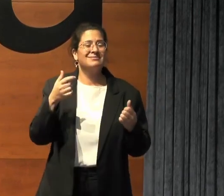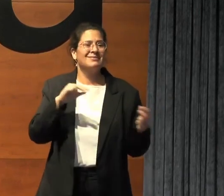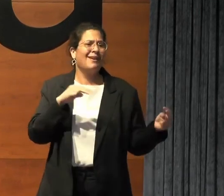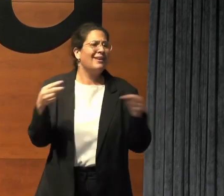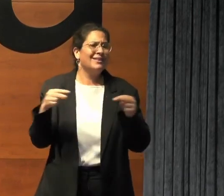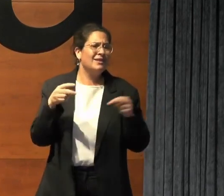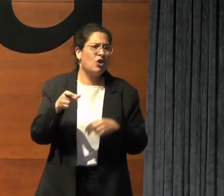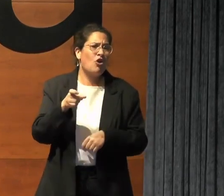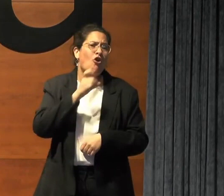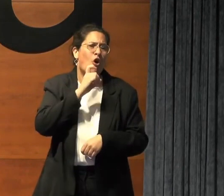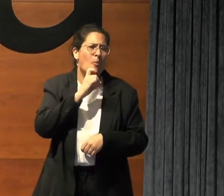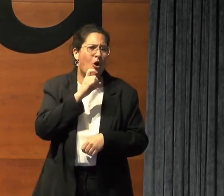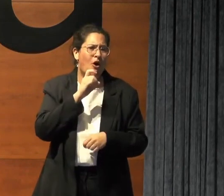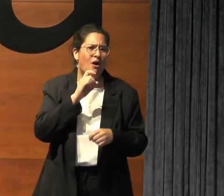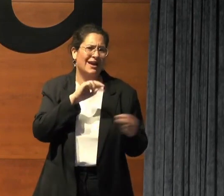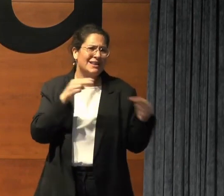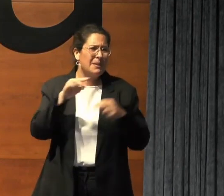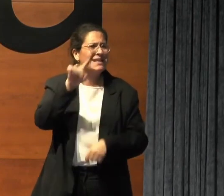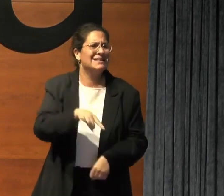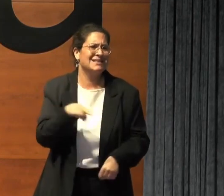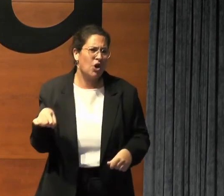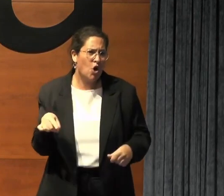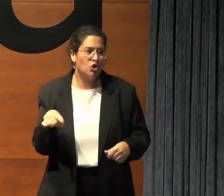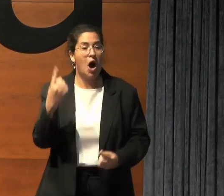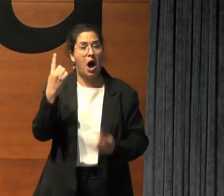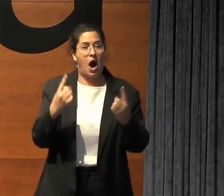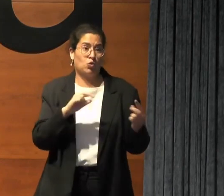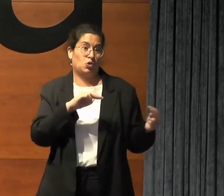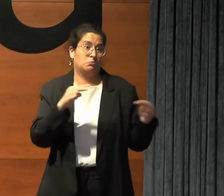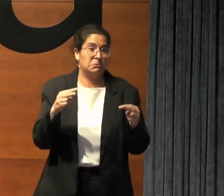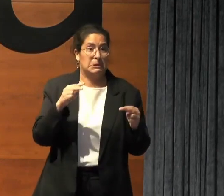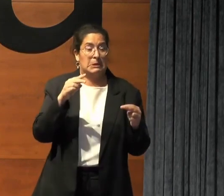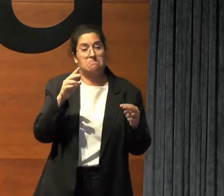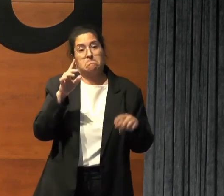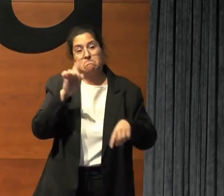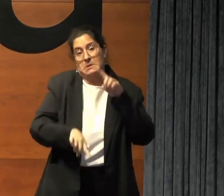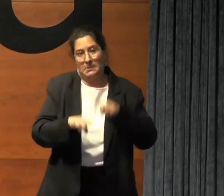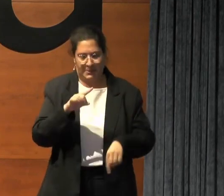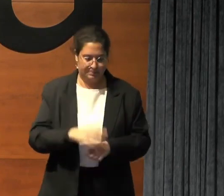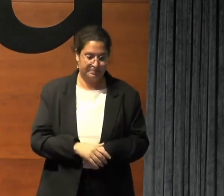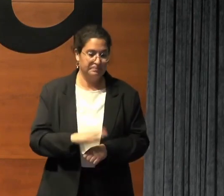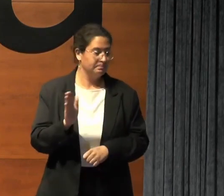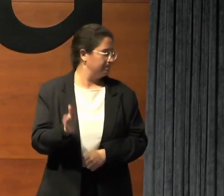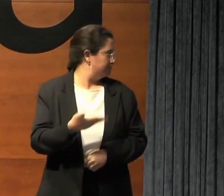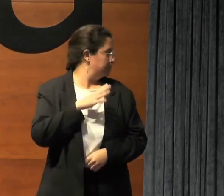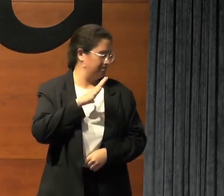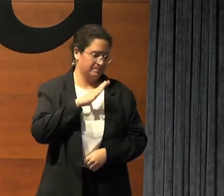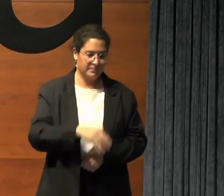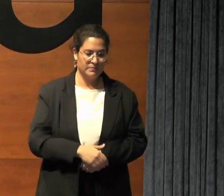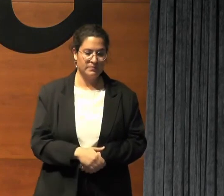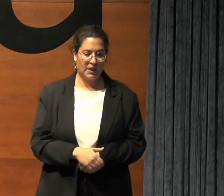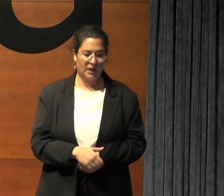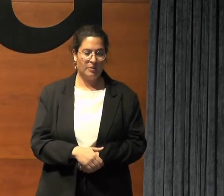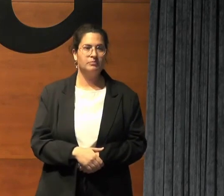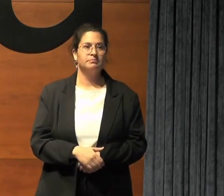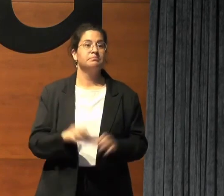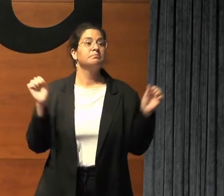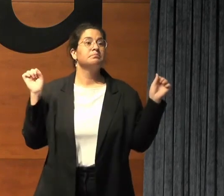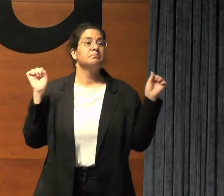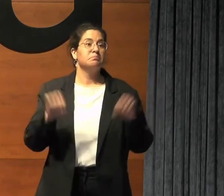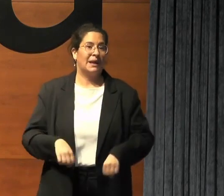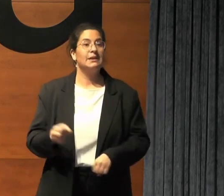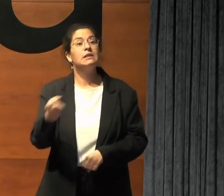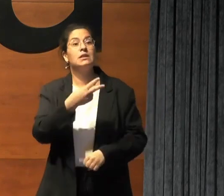¿cómo hacen eso las intérpretes de lengua de signos? ¿Cómo trasladan esa información? ¿Lo interpretan? ¿No lo interpretan? Se daba el caso de que algunas sí, otras